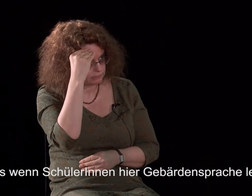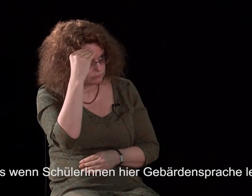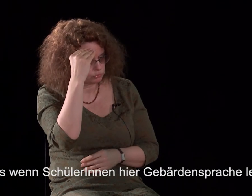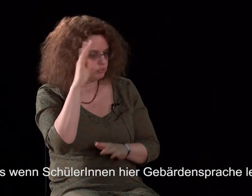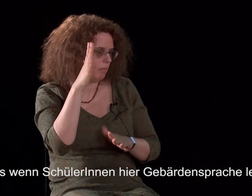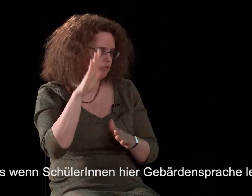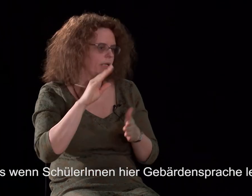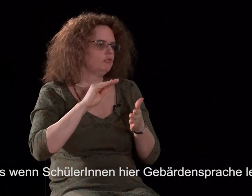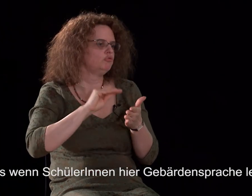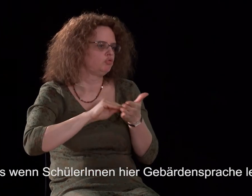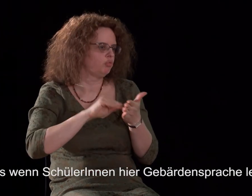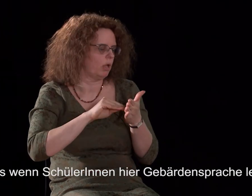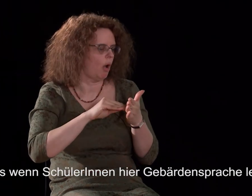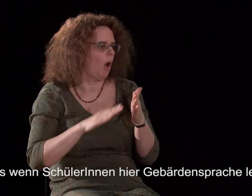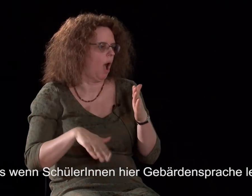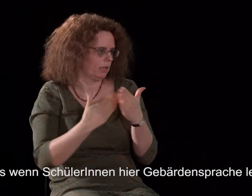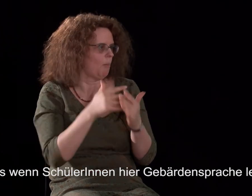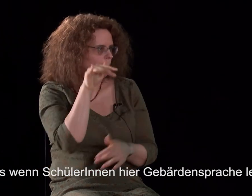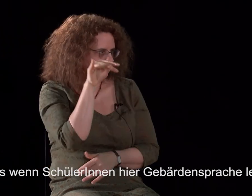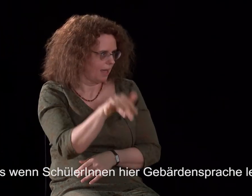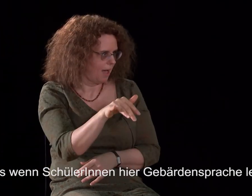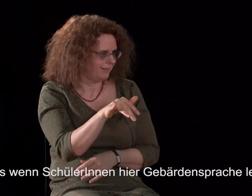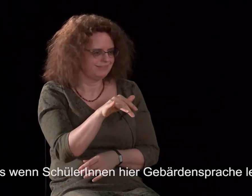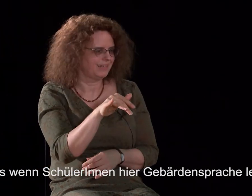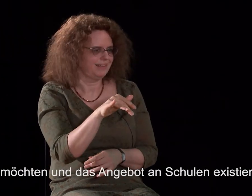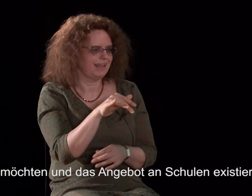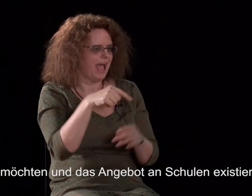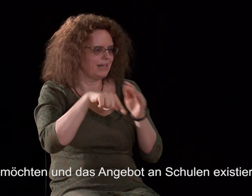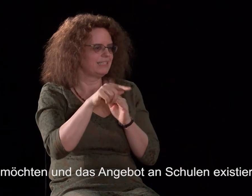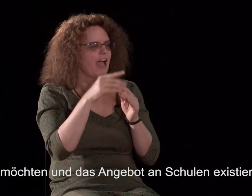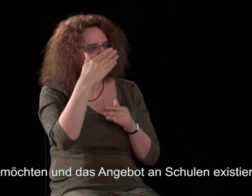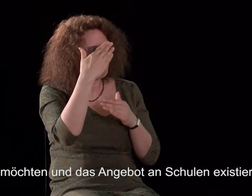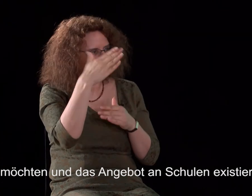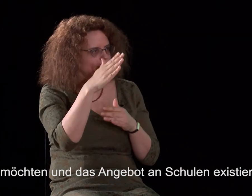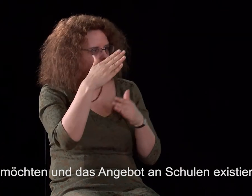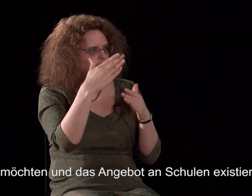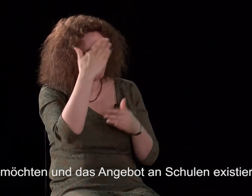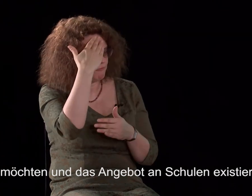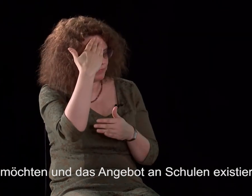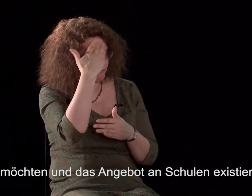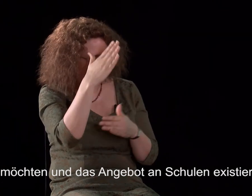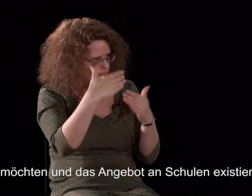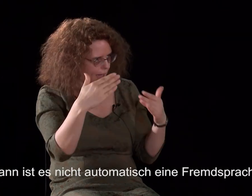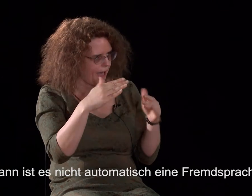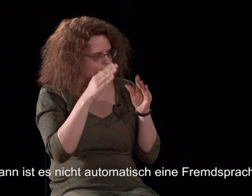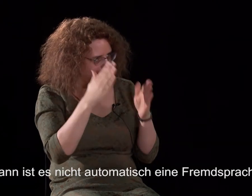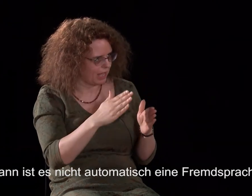halt so, dass wenn Schüler jetzt hier Gewerdensprache lernen möchten und das Angebot an Schulen existiert, dann ist es nicht